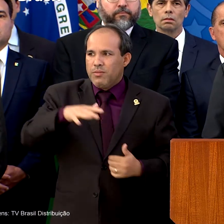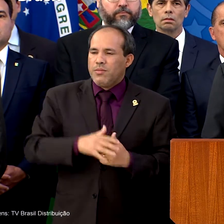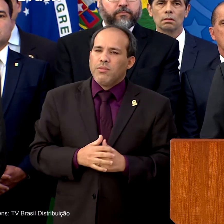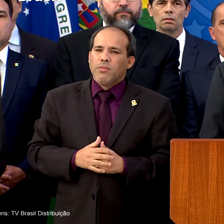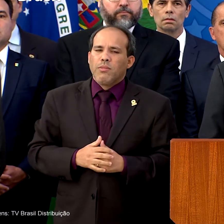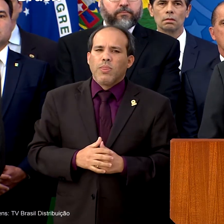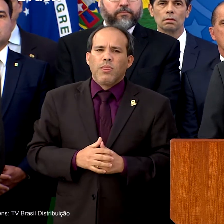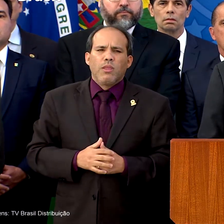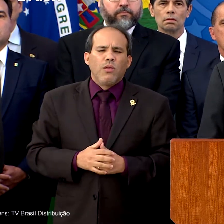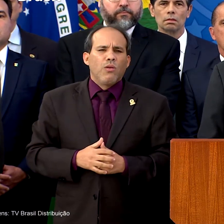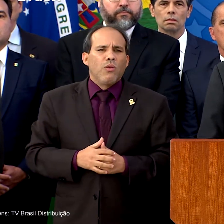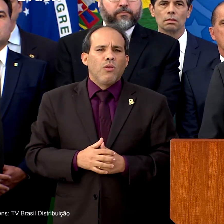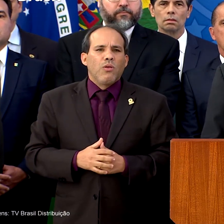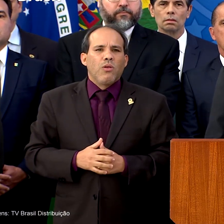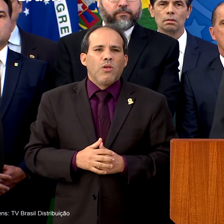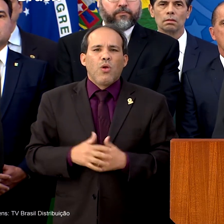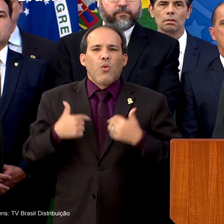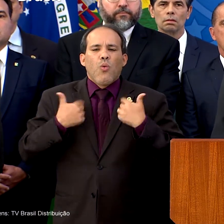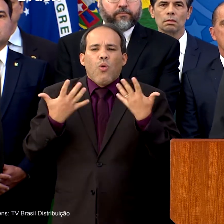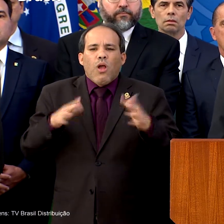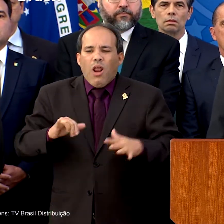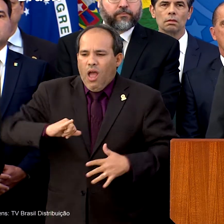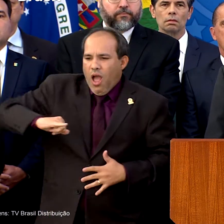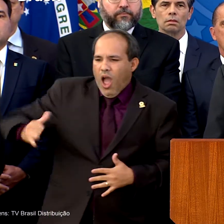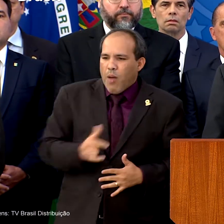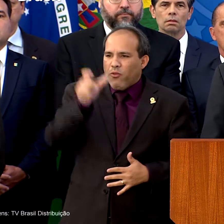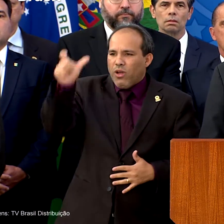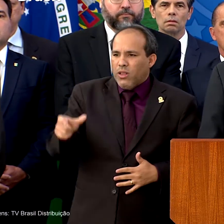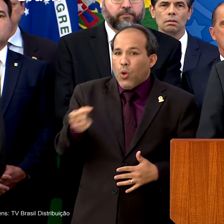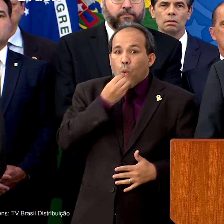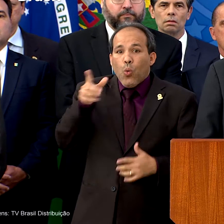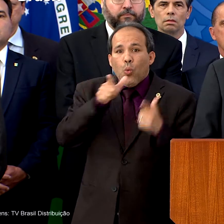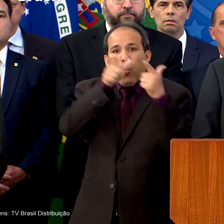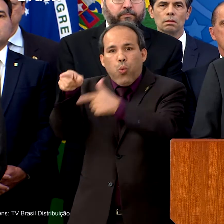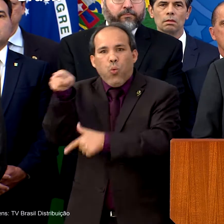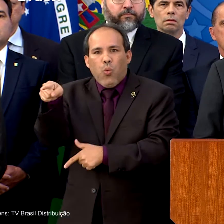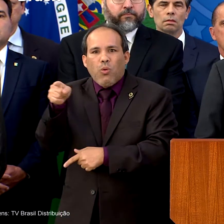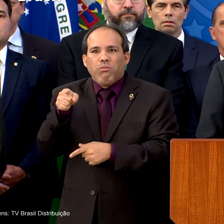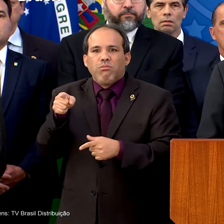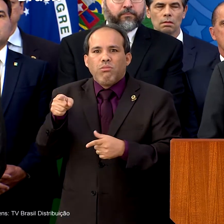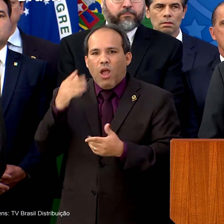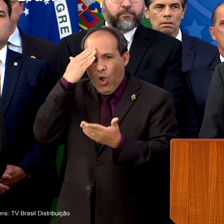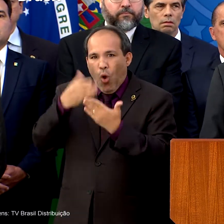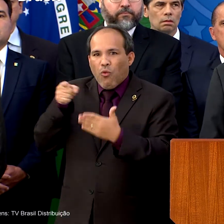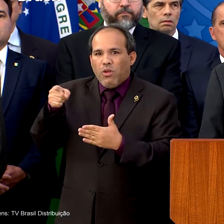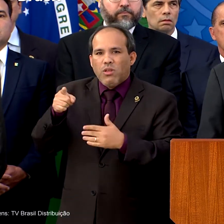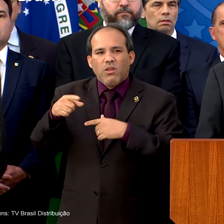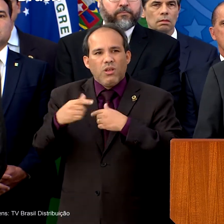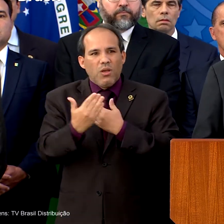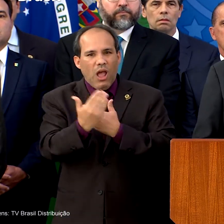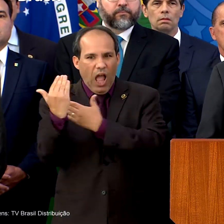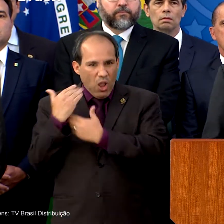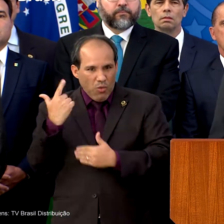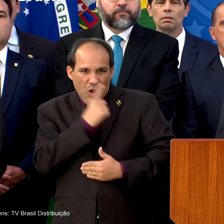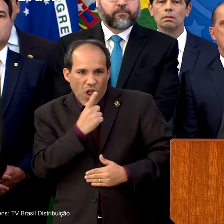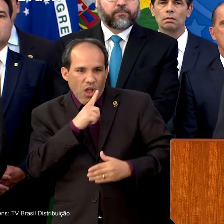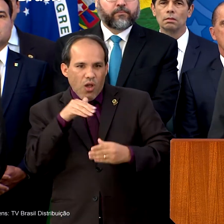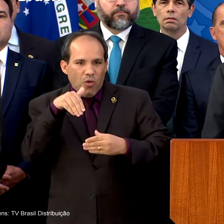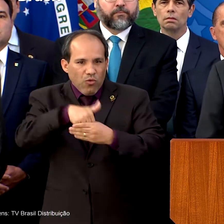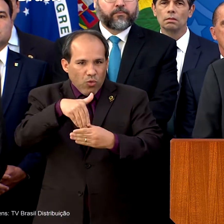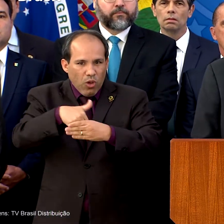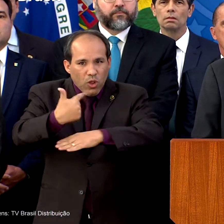ah e eu não queria aproveitar do prestígio dele para conseguir uma vitória no segundo